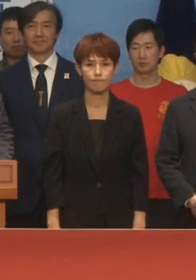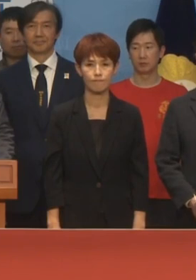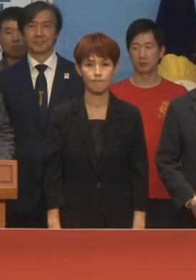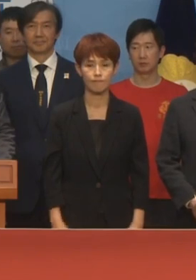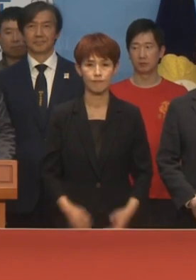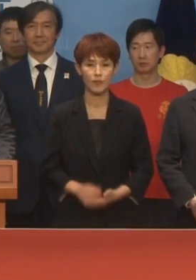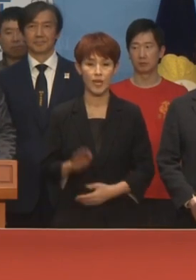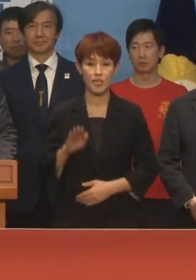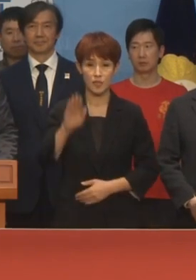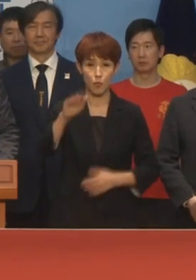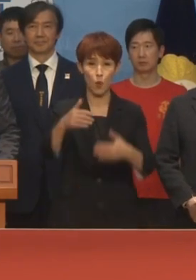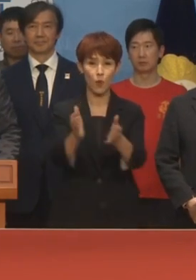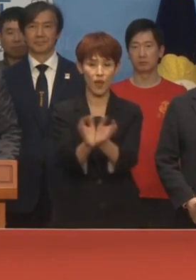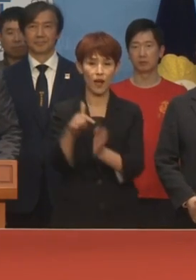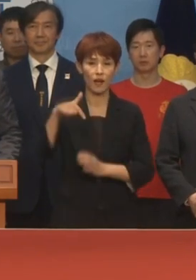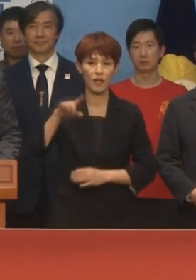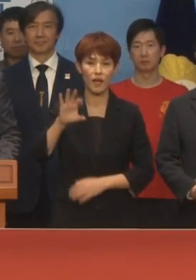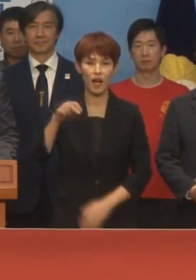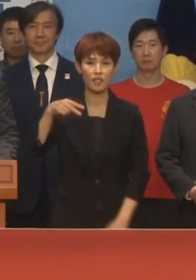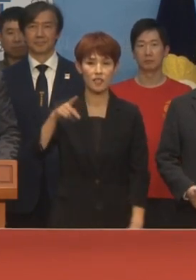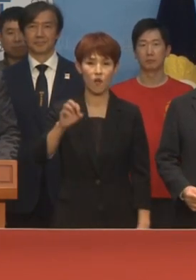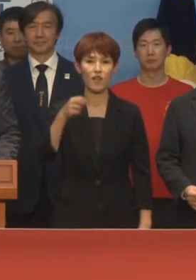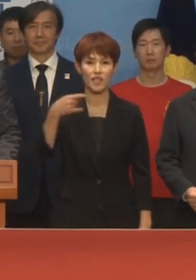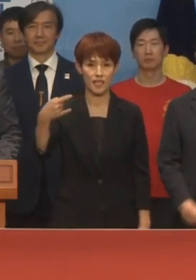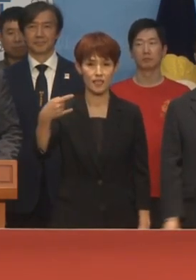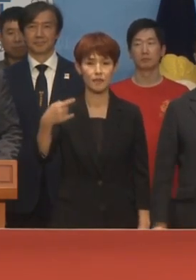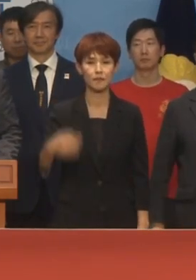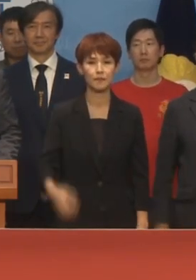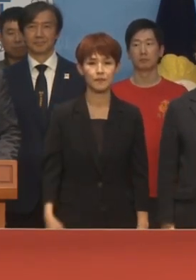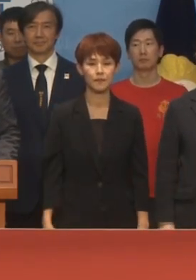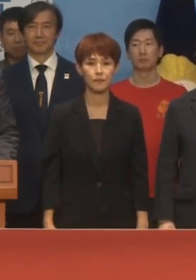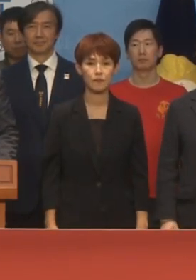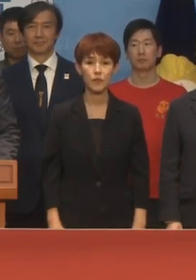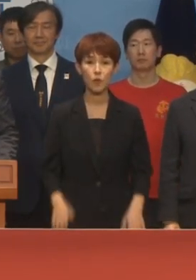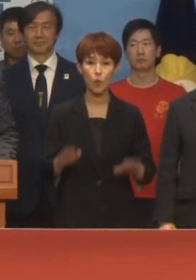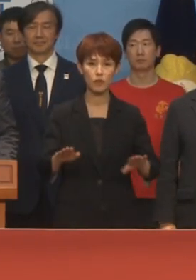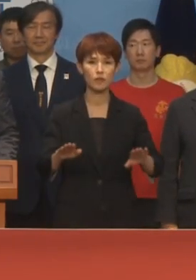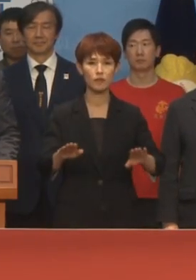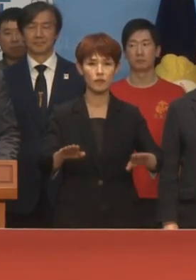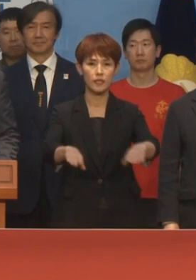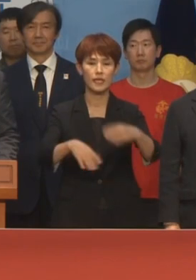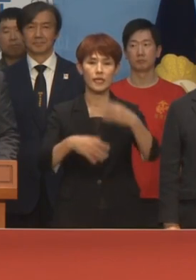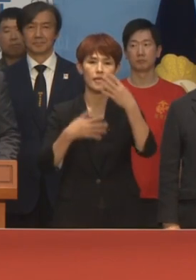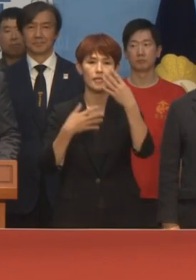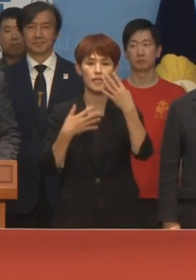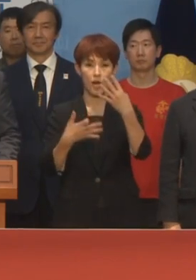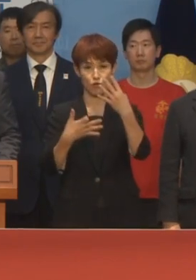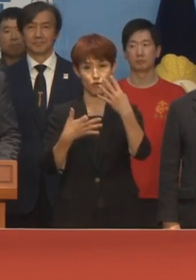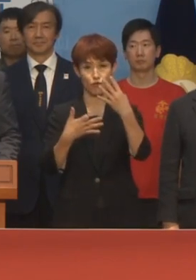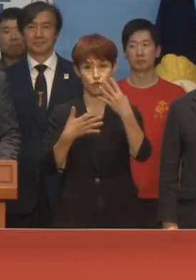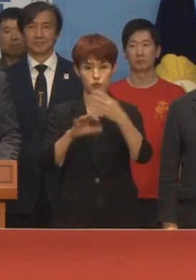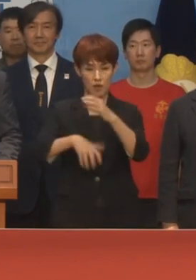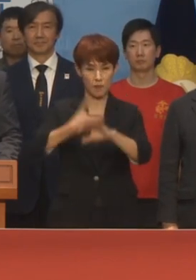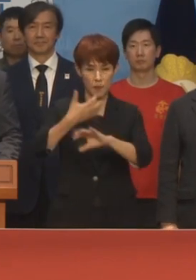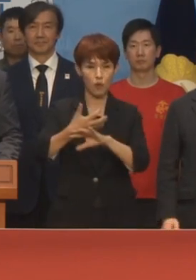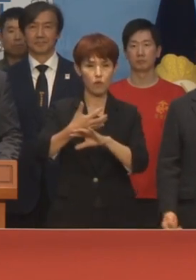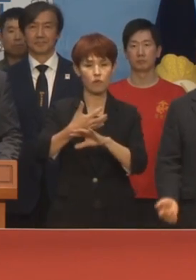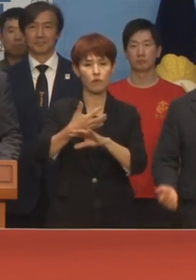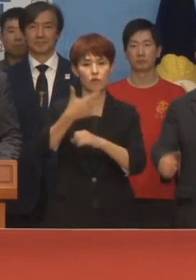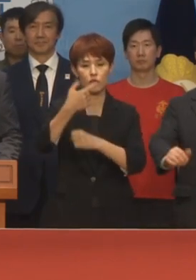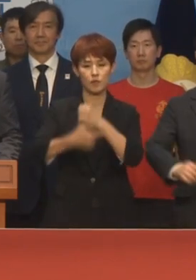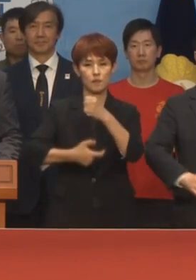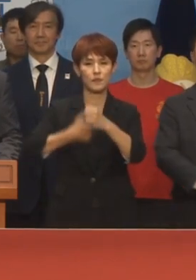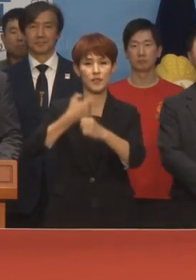네, 진보당 강성희 원내대표입니다. 오늘은 4.19 의거